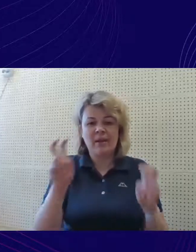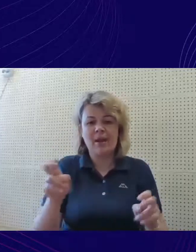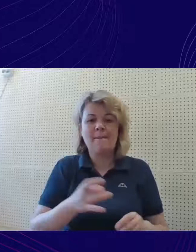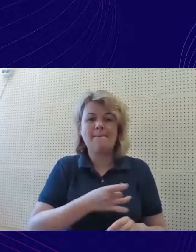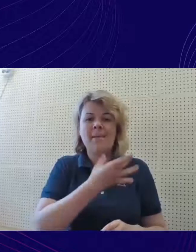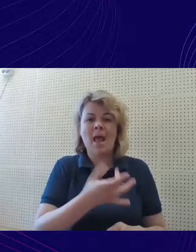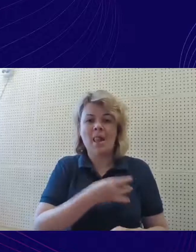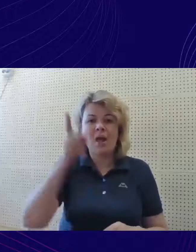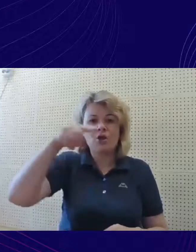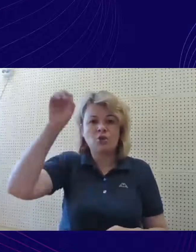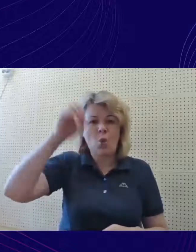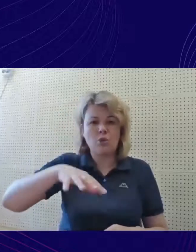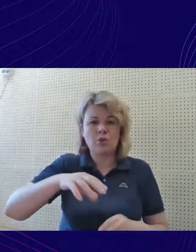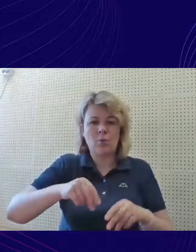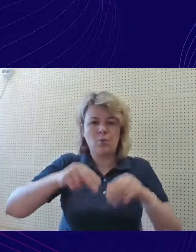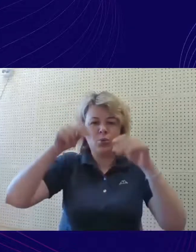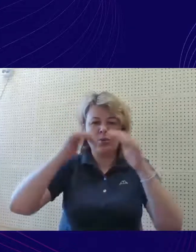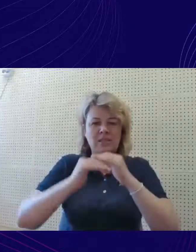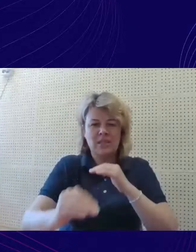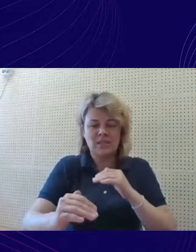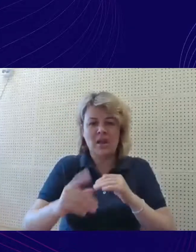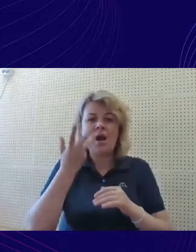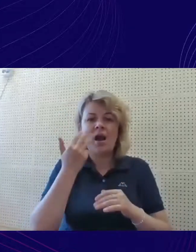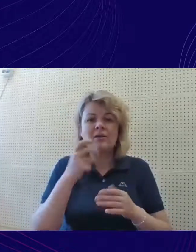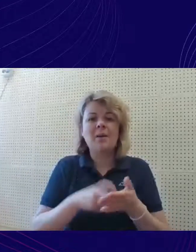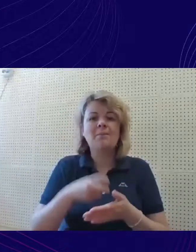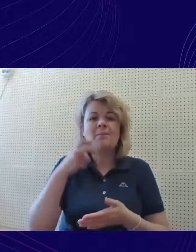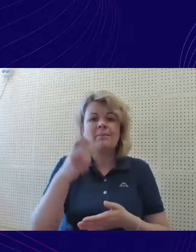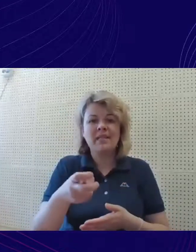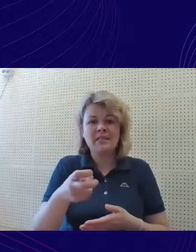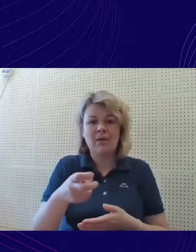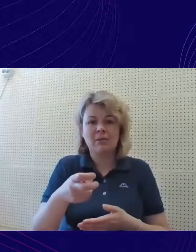«Белое солнце пустыни», когда письма